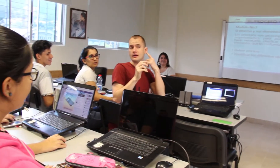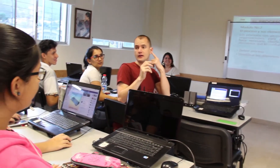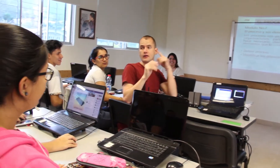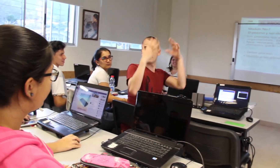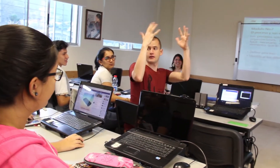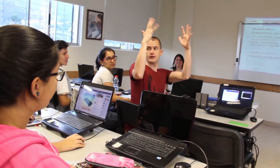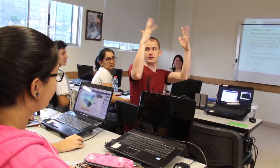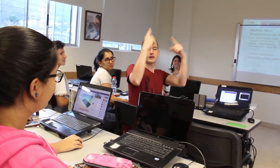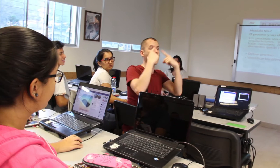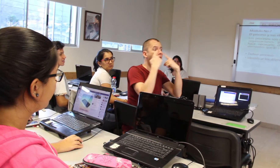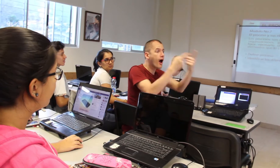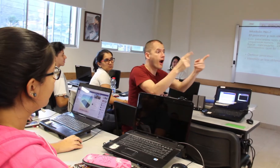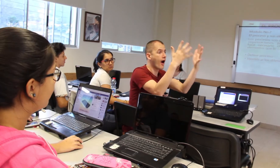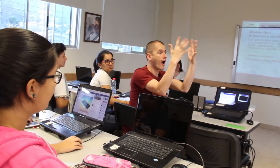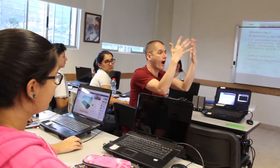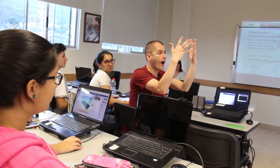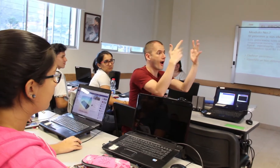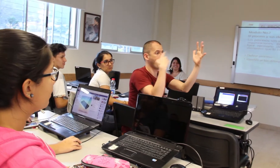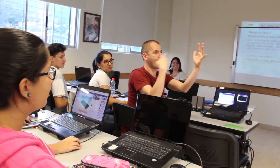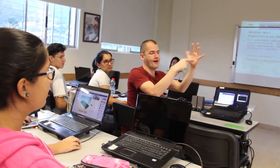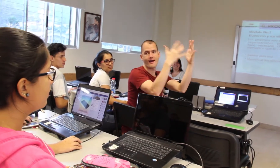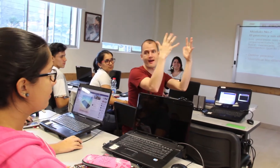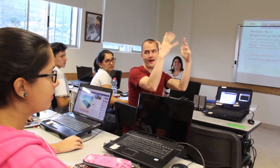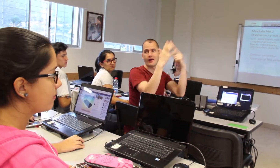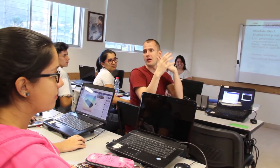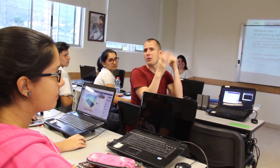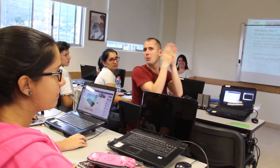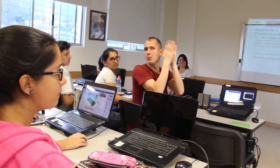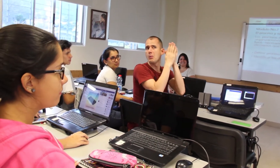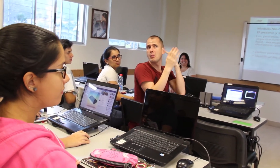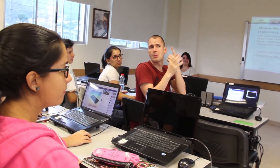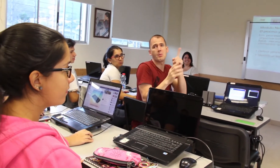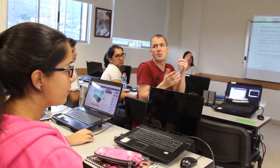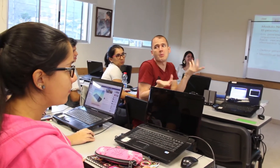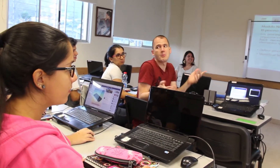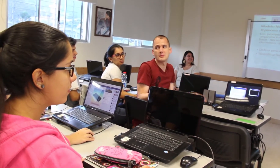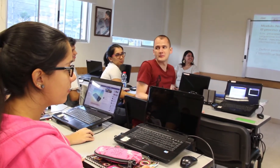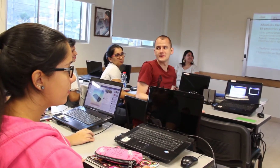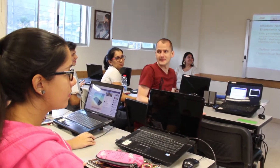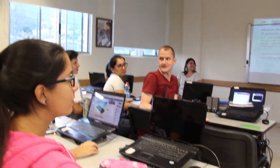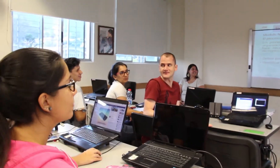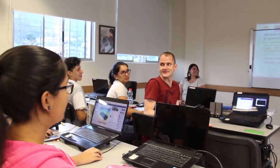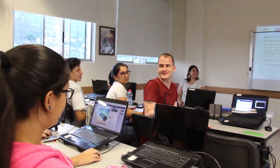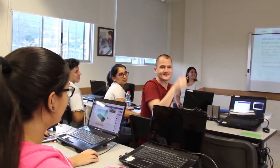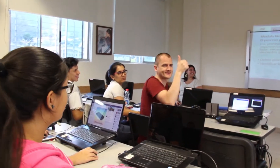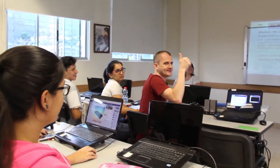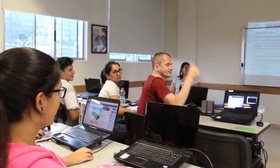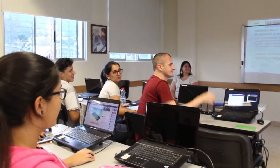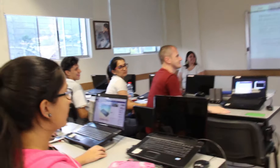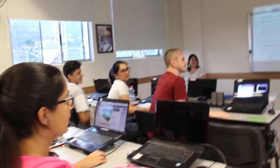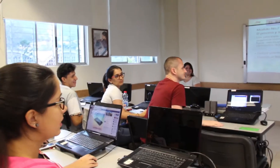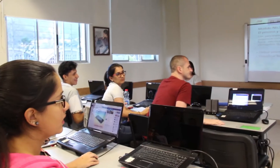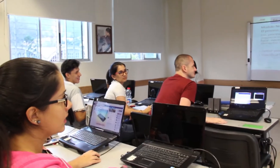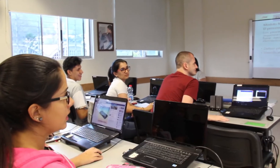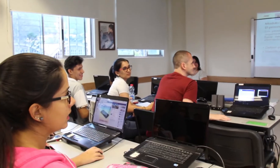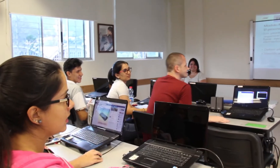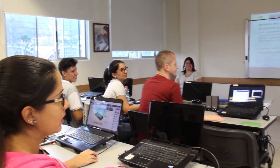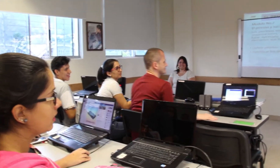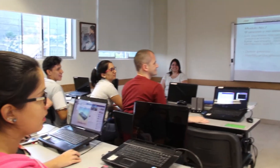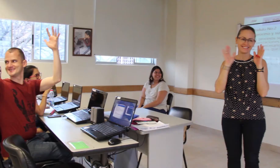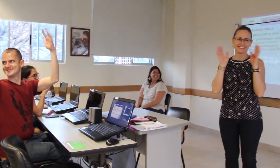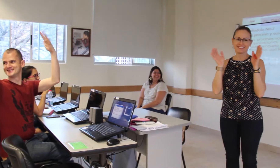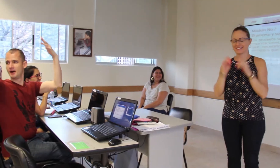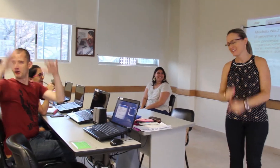El aplauso de las personas oyentes es un estímulo auditivo. Para nosotros es batiendo las manos porque es un estímulo visual. Gracias.